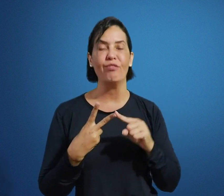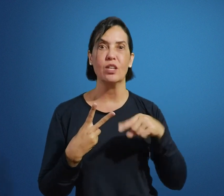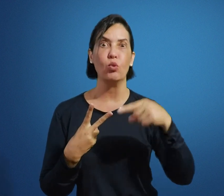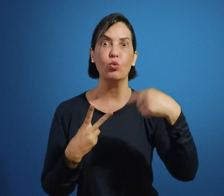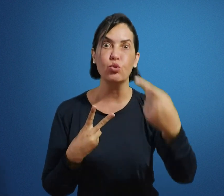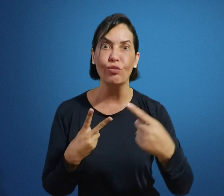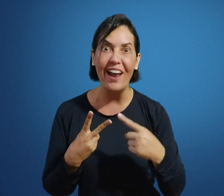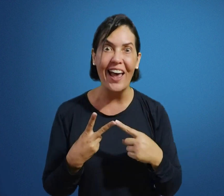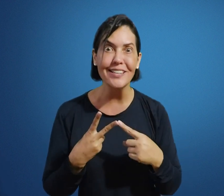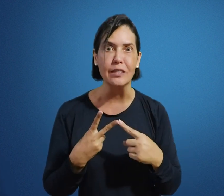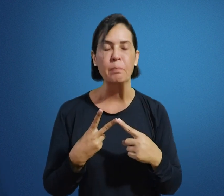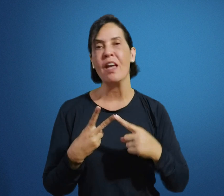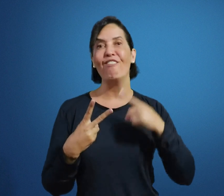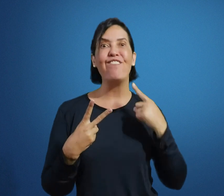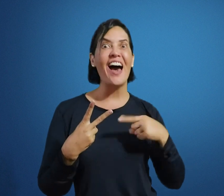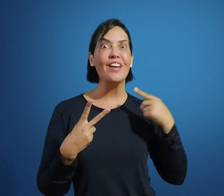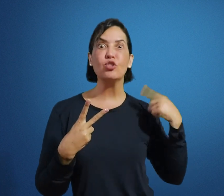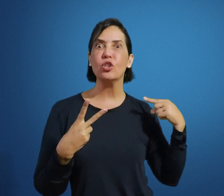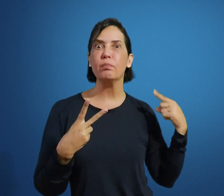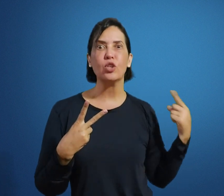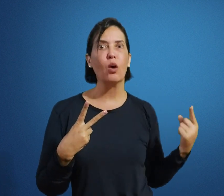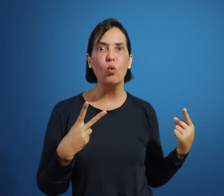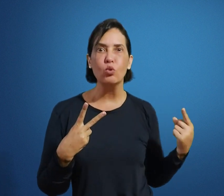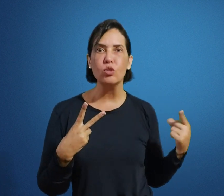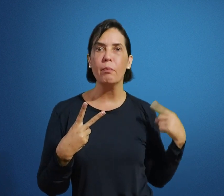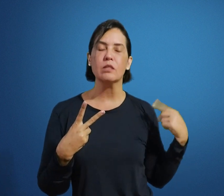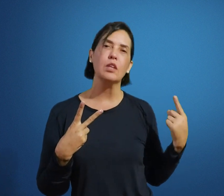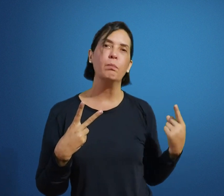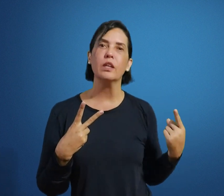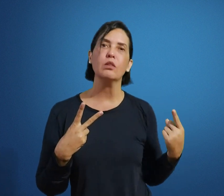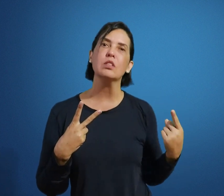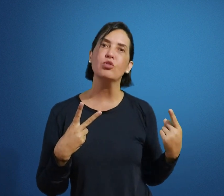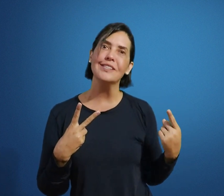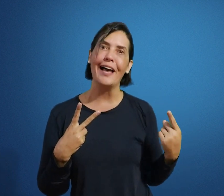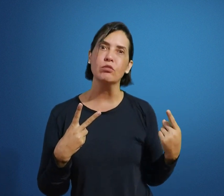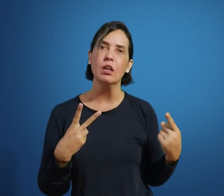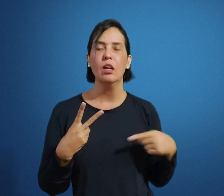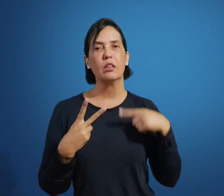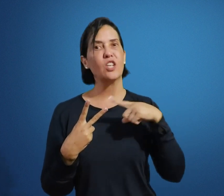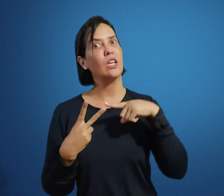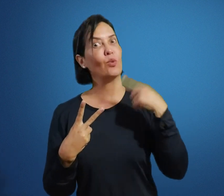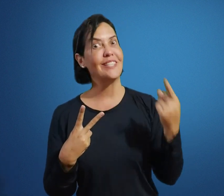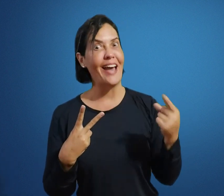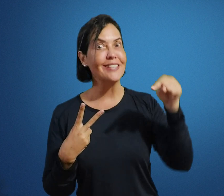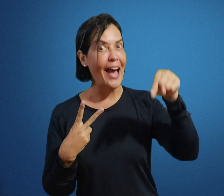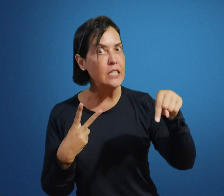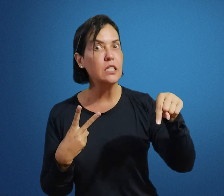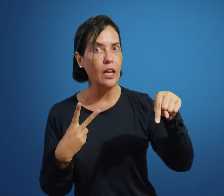fazer com que o surdo falasse, vários tipos de recursos ao mesmo tempo poderiam ser utilizados. Desde língua de sinais, aí sim a